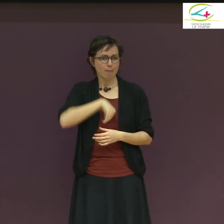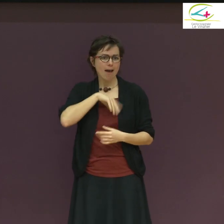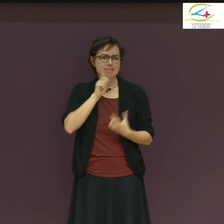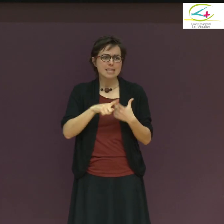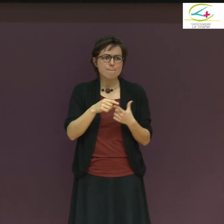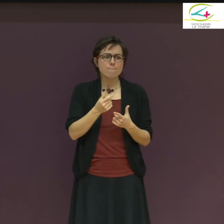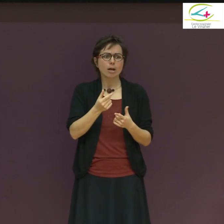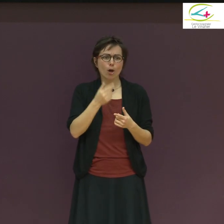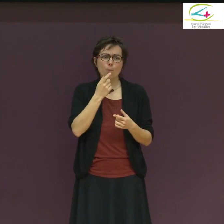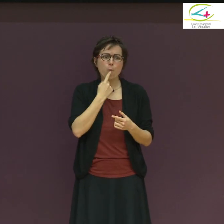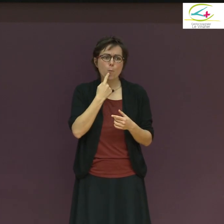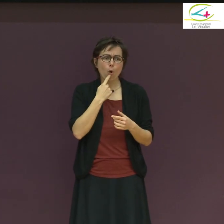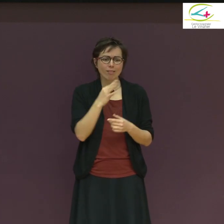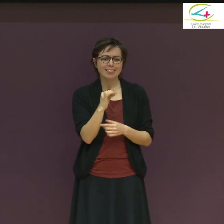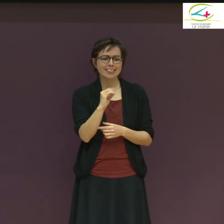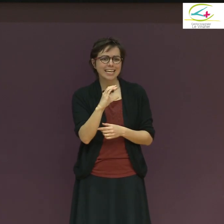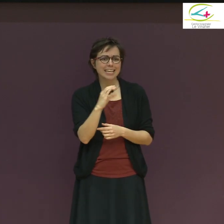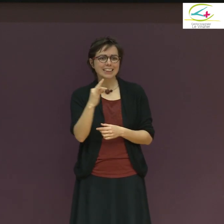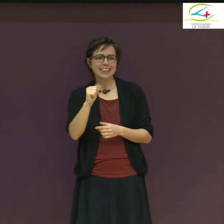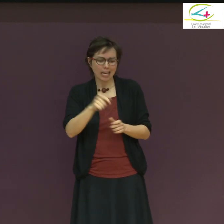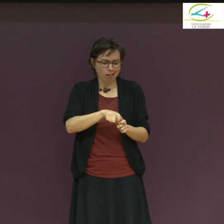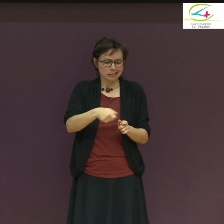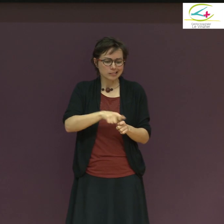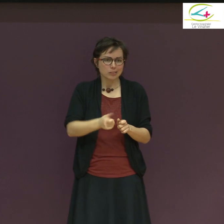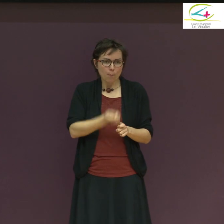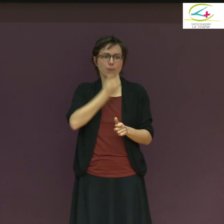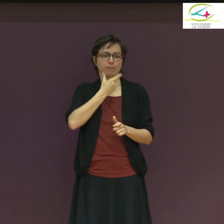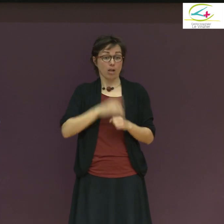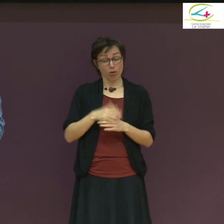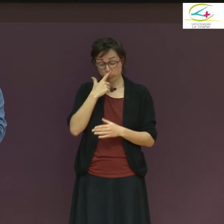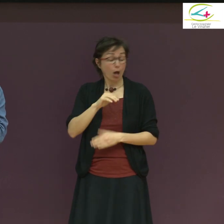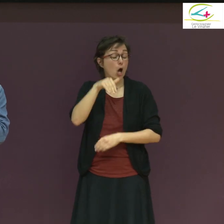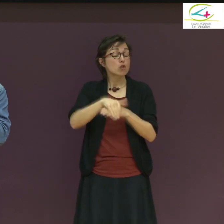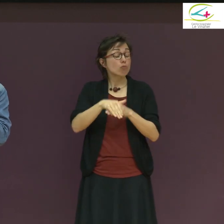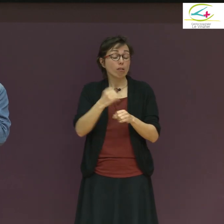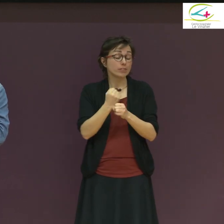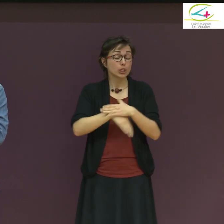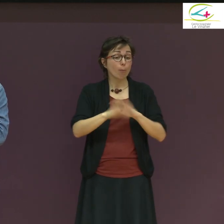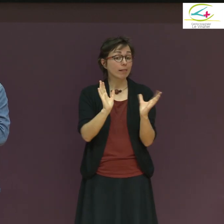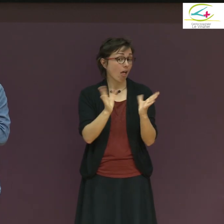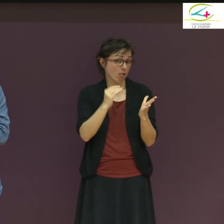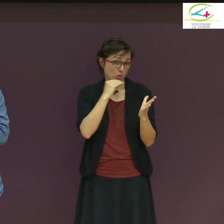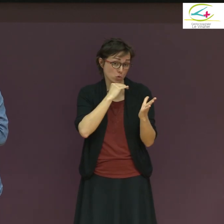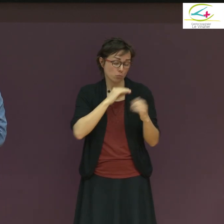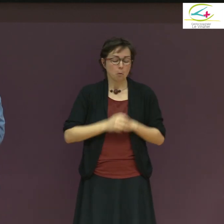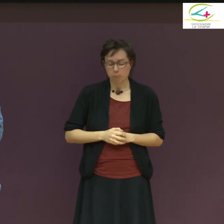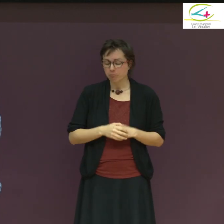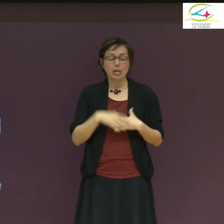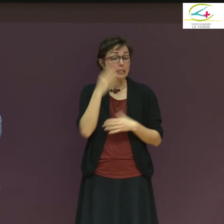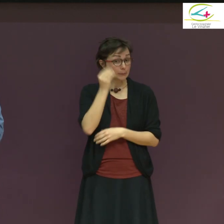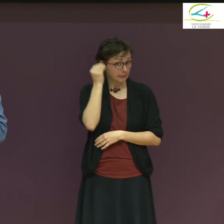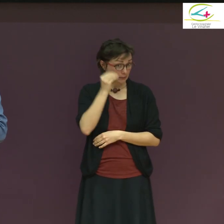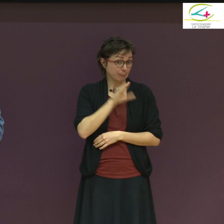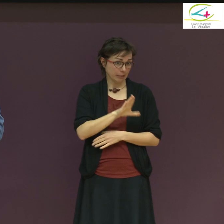Ouais, ça fait sourire. C'était un soir où il était de garde. Et puis, en psychiatrie, nos collègues et aux urgences ont